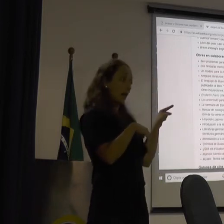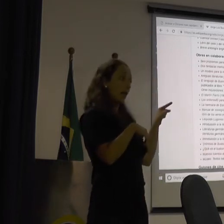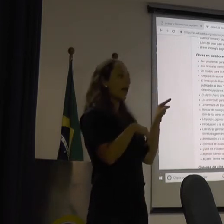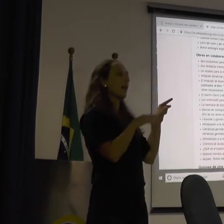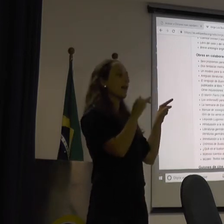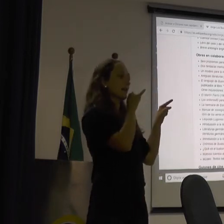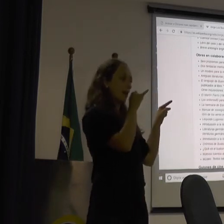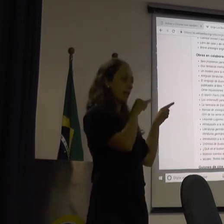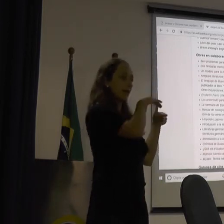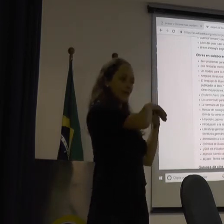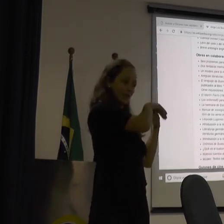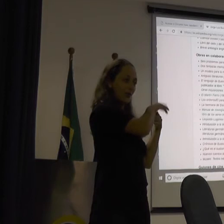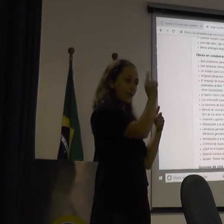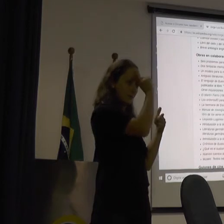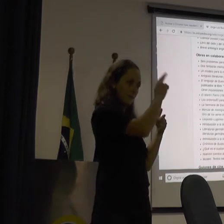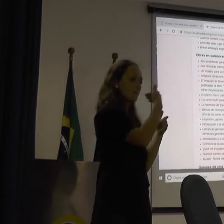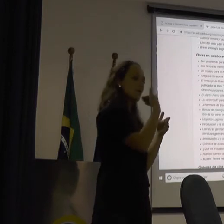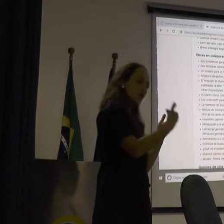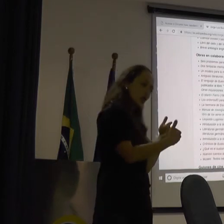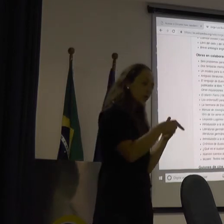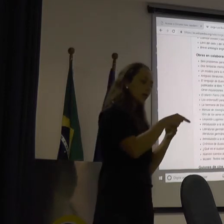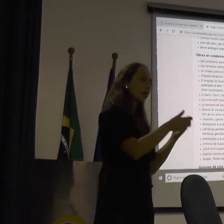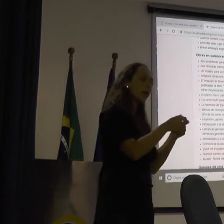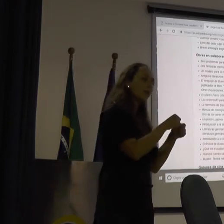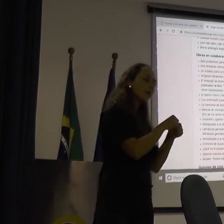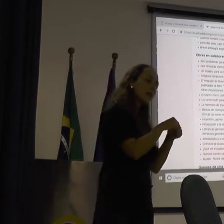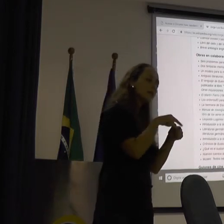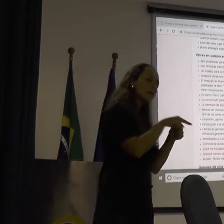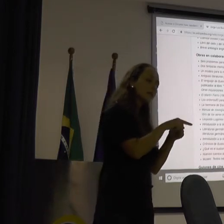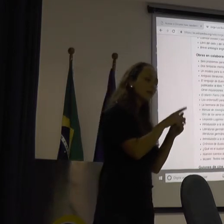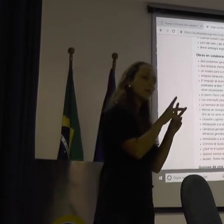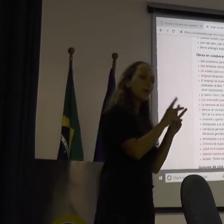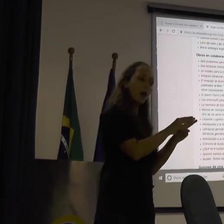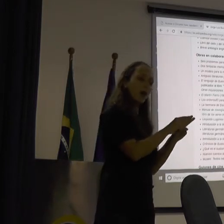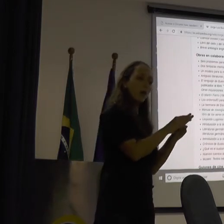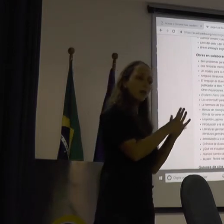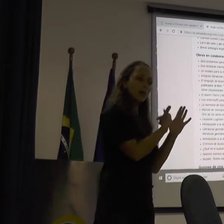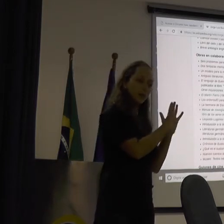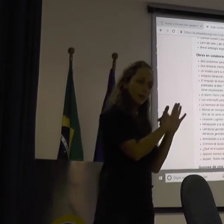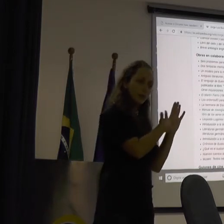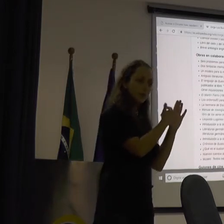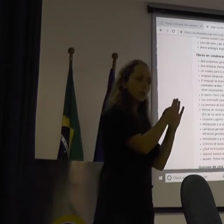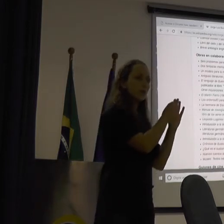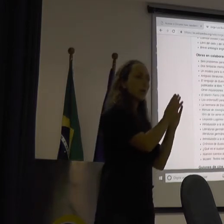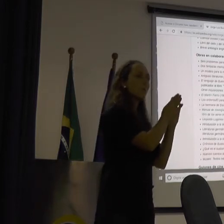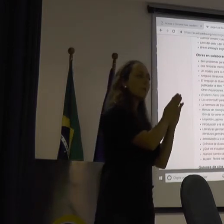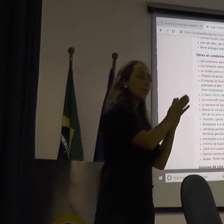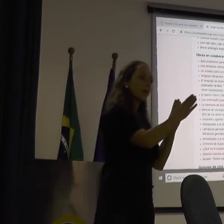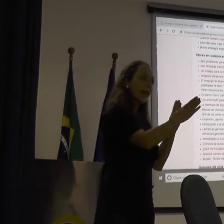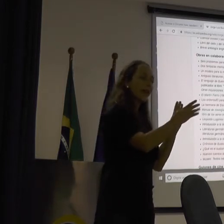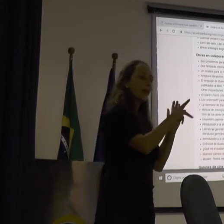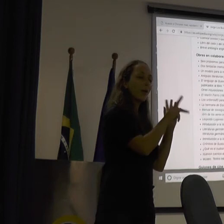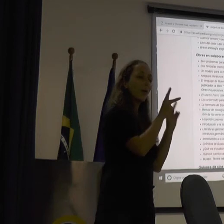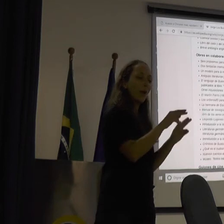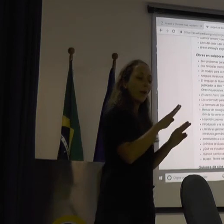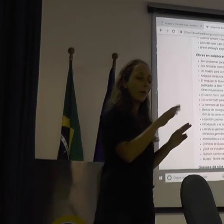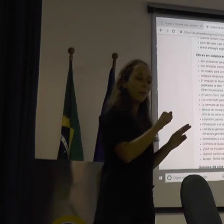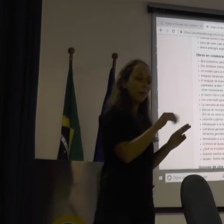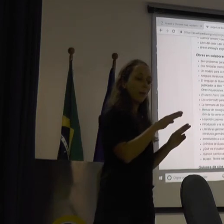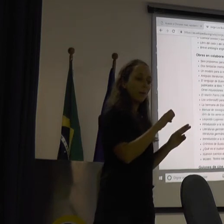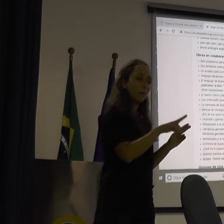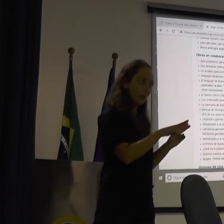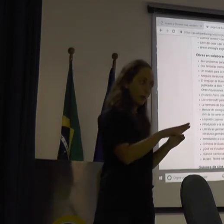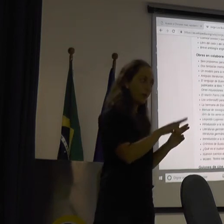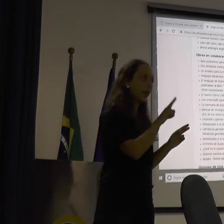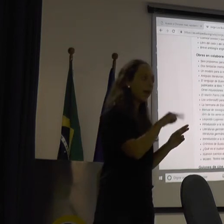Babele, que é fantástica, né? E que foi publicada totalmente em italiano, depois totalmente em